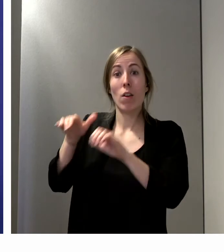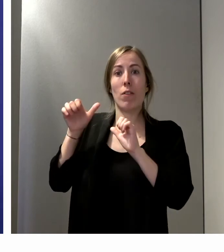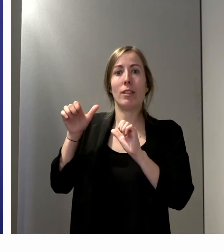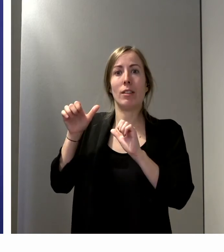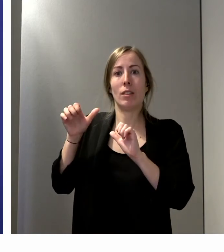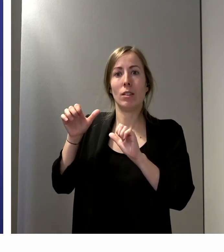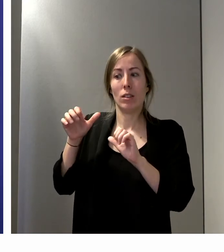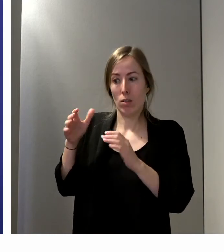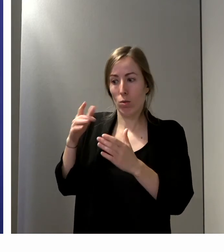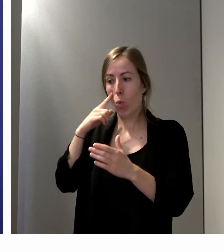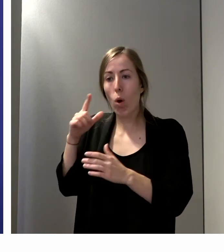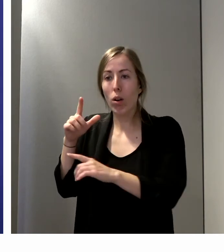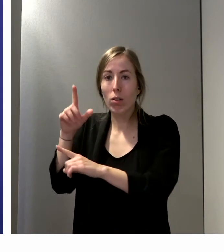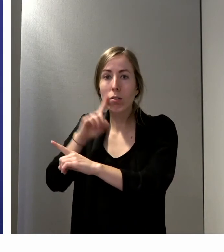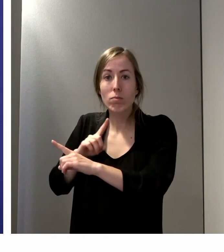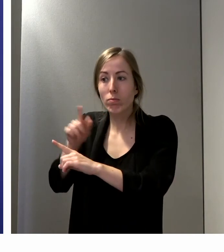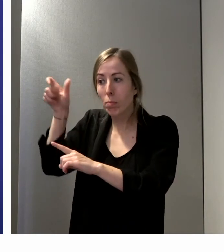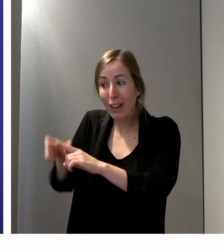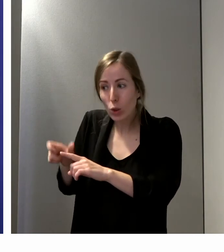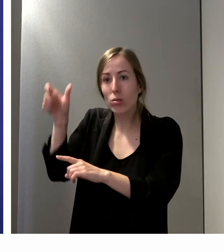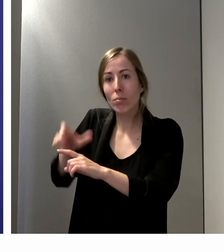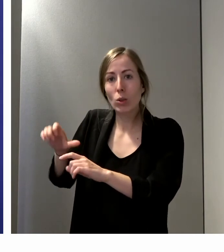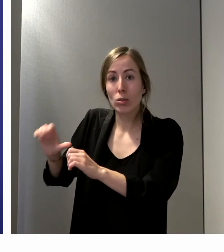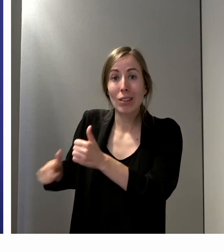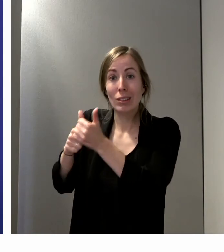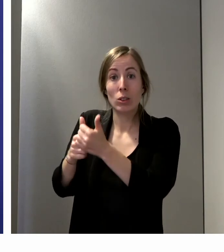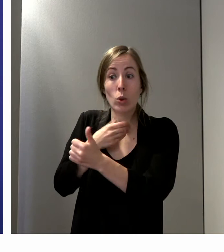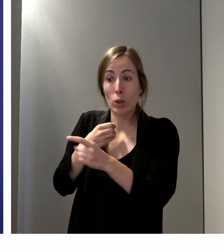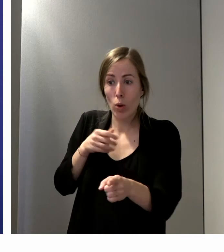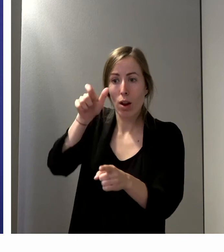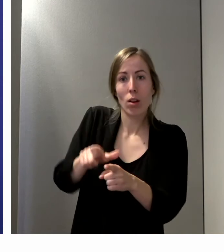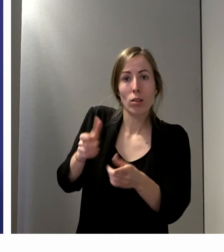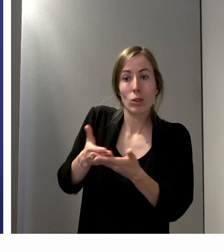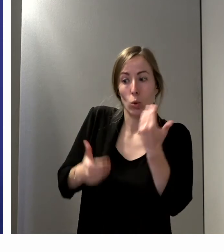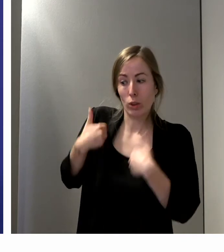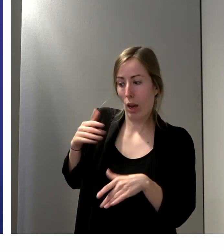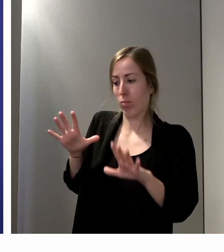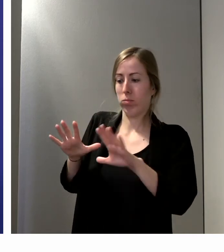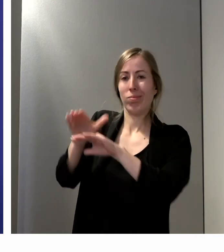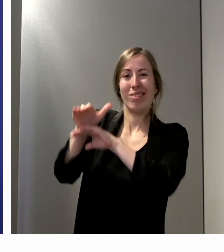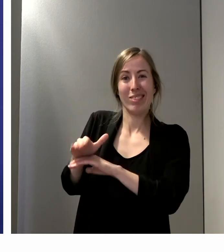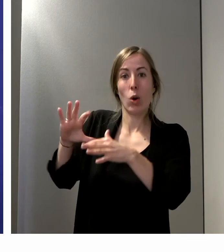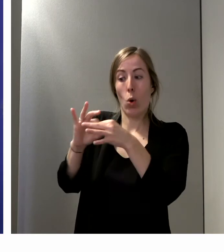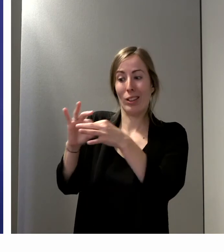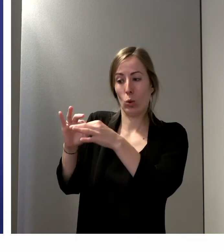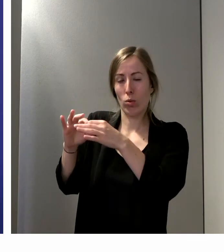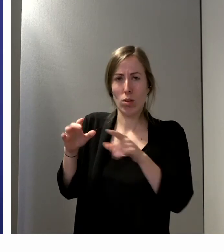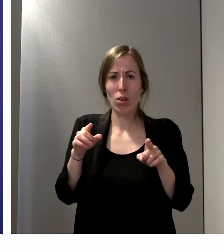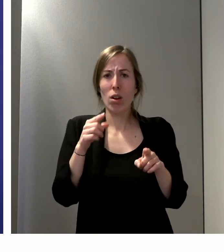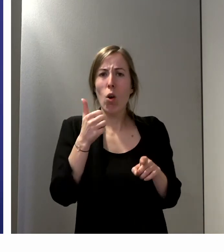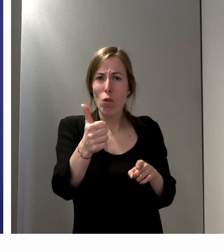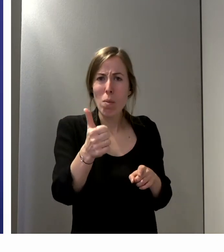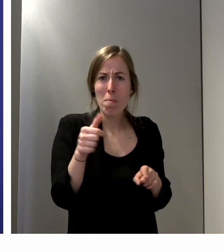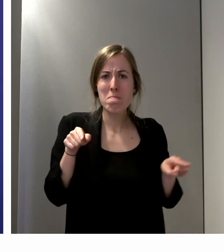entre l'assistance sexuelle et la personne. Donc, votre préférence, elle irait vers